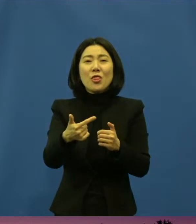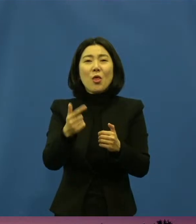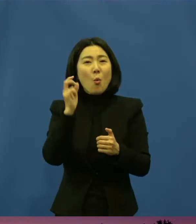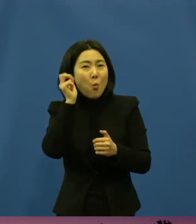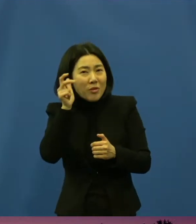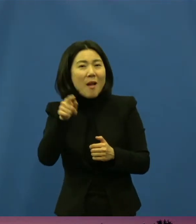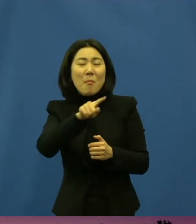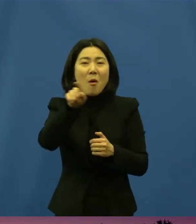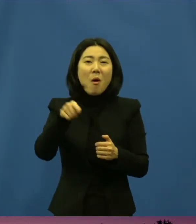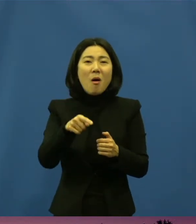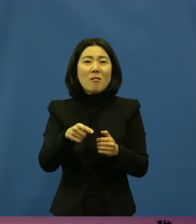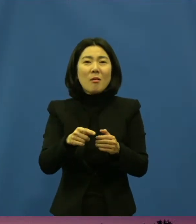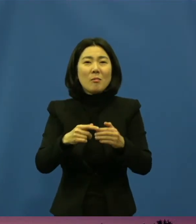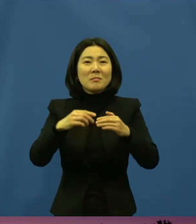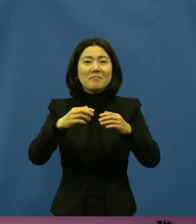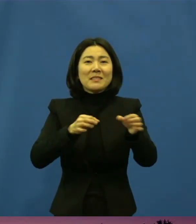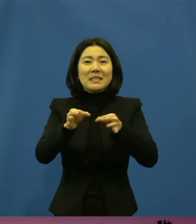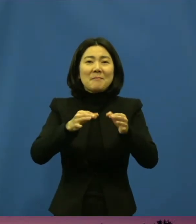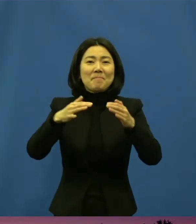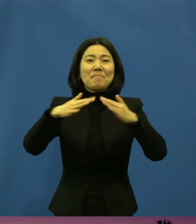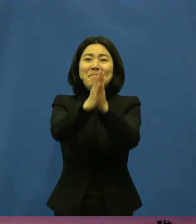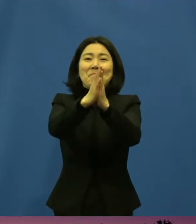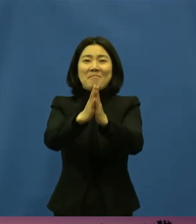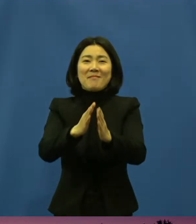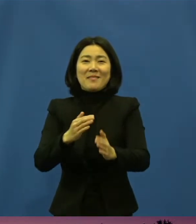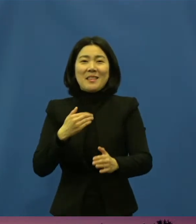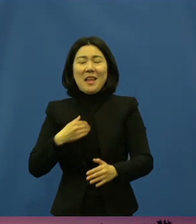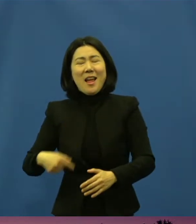여러분, 분류는 아름다워 보이지 않아요.